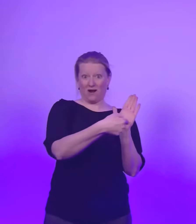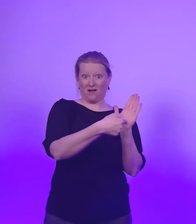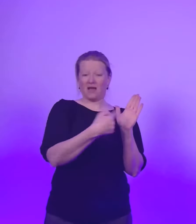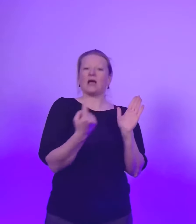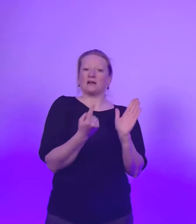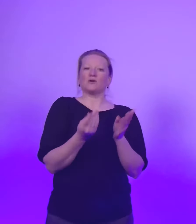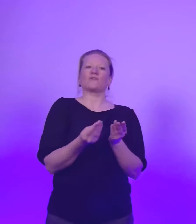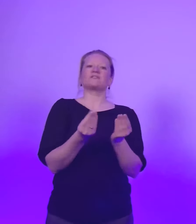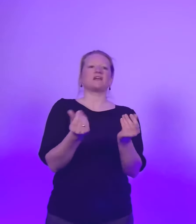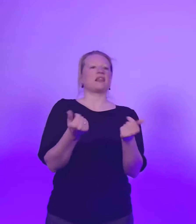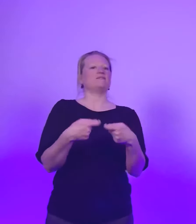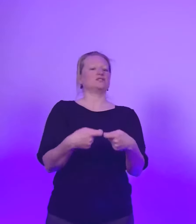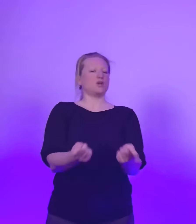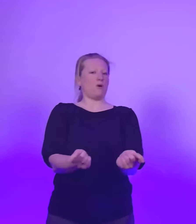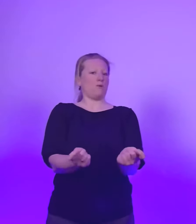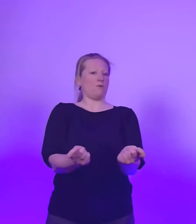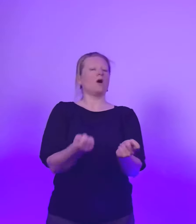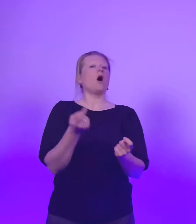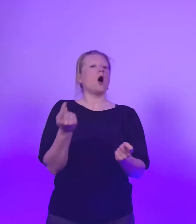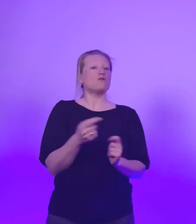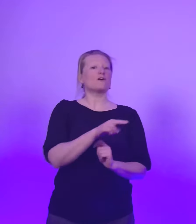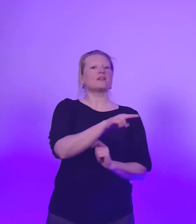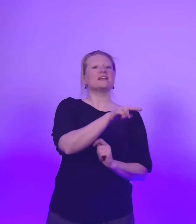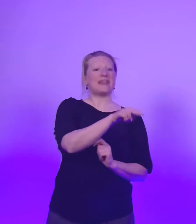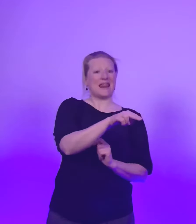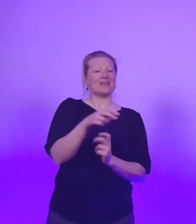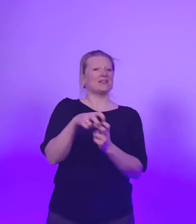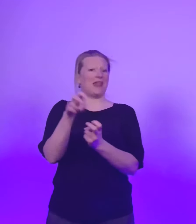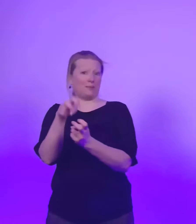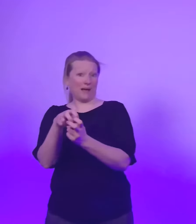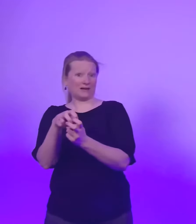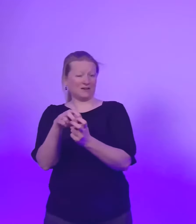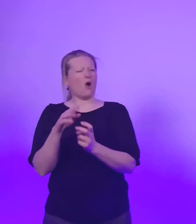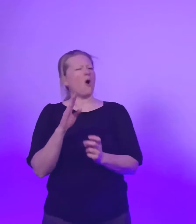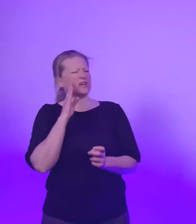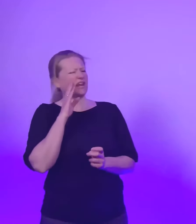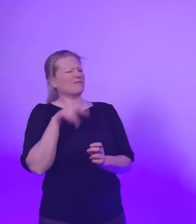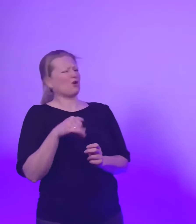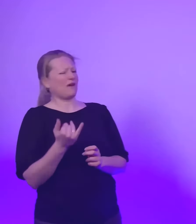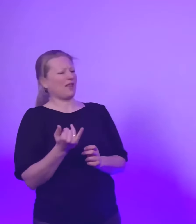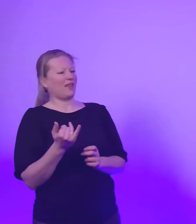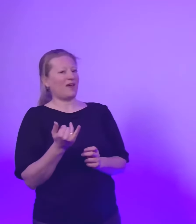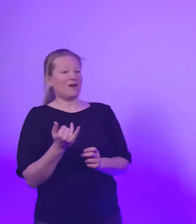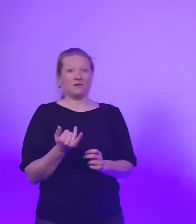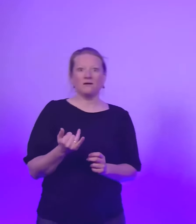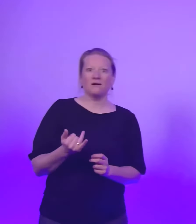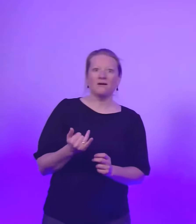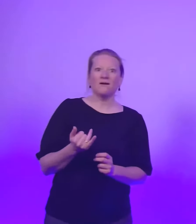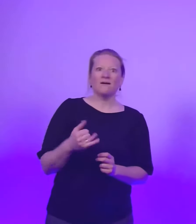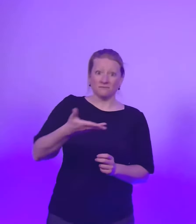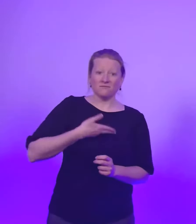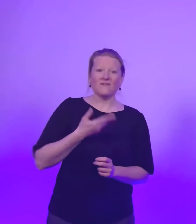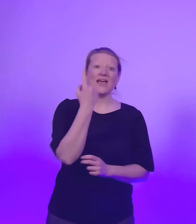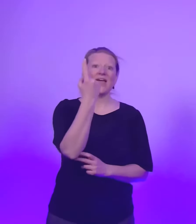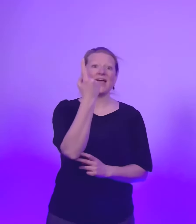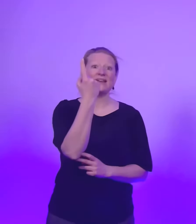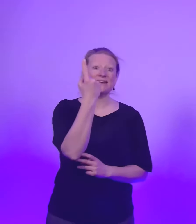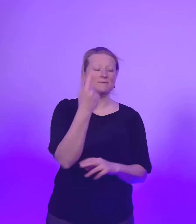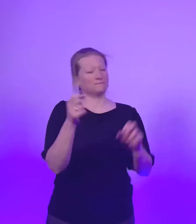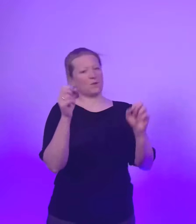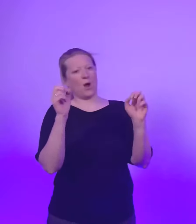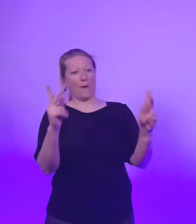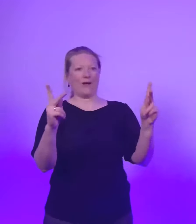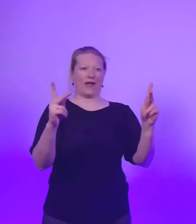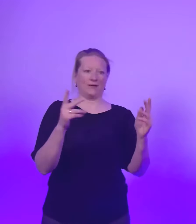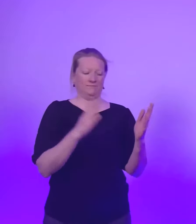een talentshow. Oh. En over Nelly Nijlpaard. Oh, Nelly Nijlpaard, die kennen we nog wel. Een 1! Een 1! Oké, dan. Oké, plak